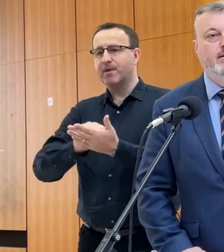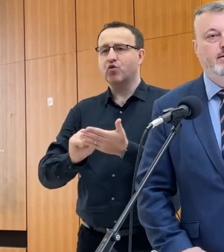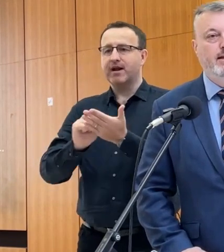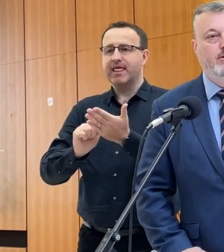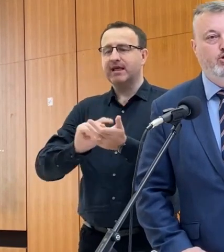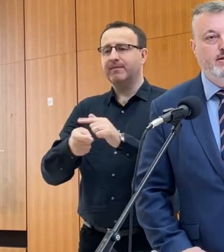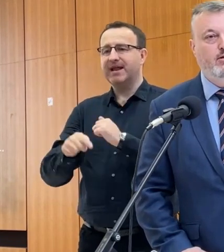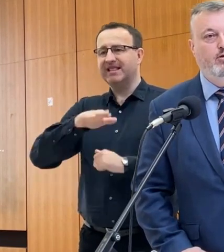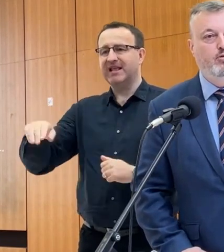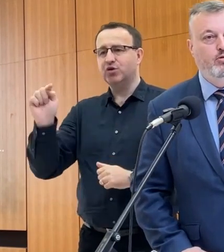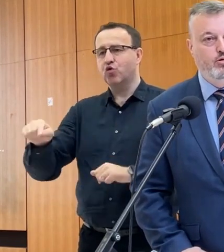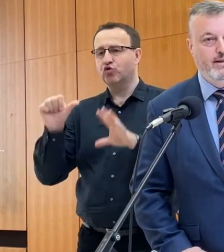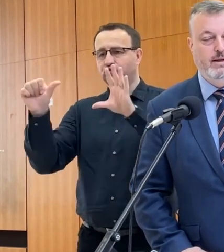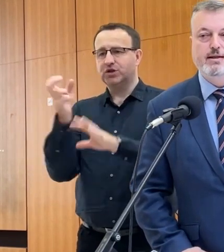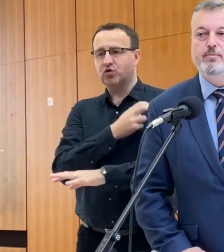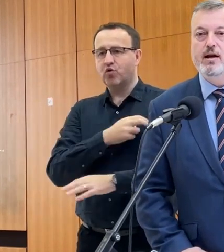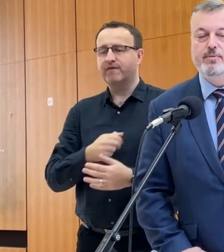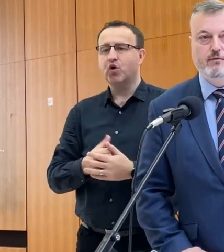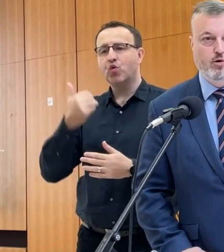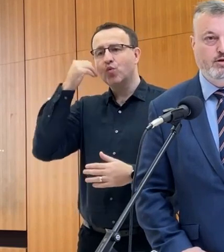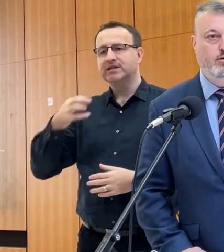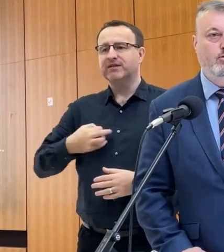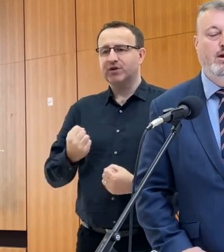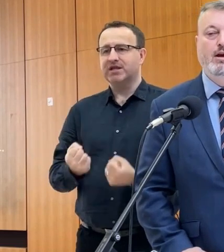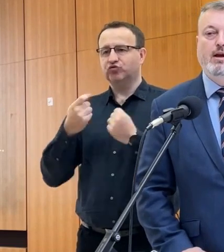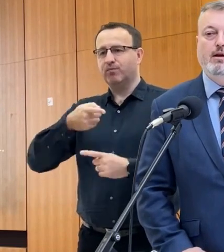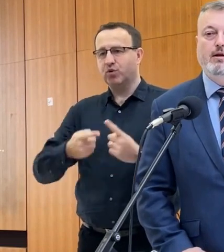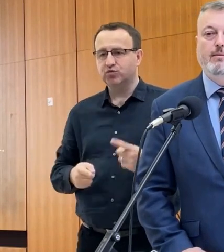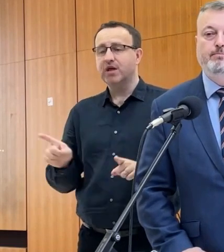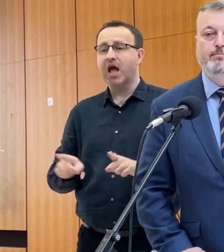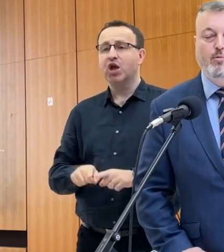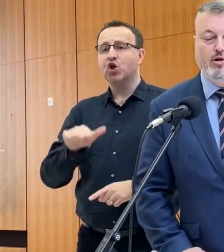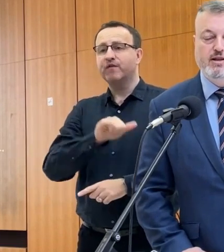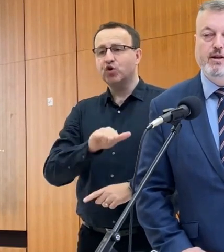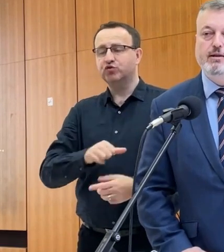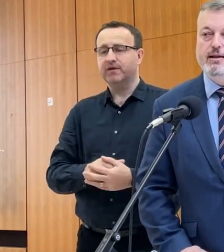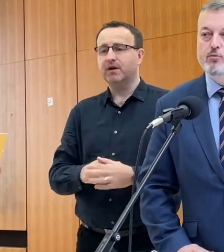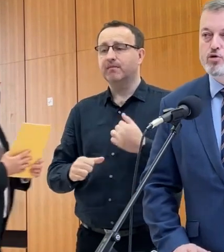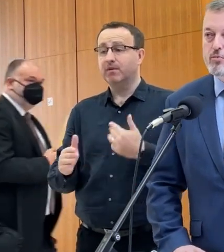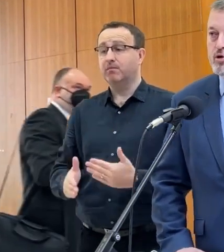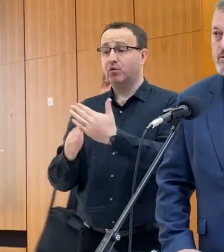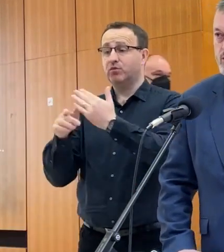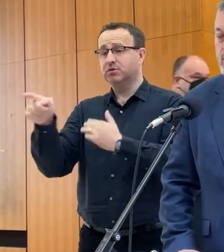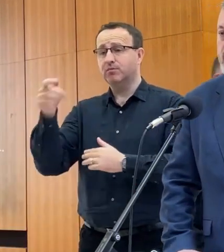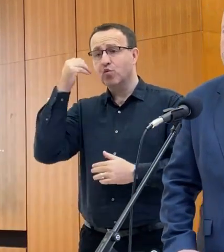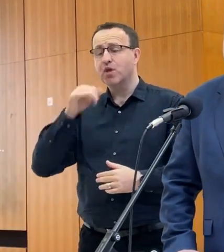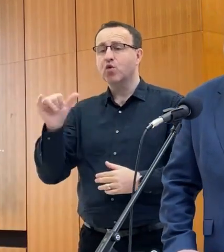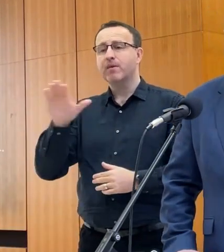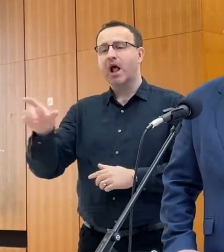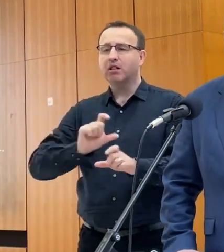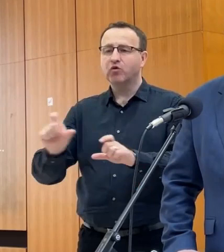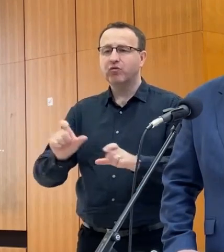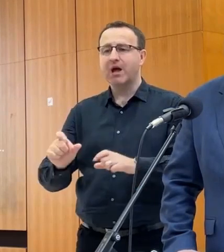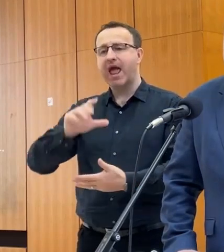pre deti do 6 rokov, ľudí z TZP a pre dôchodcov. Pomohli sme tým ľuďom, ktorí majú dlhy a ktorí